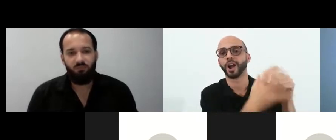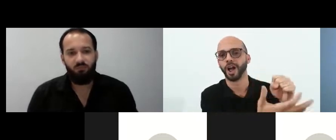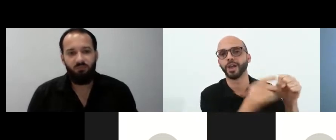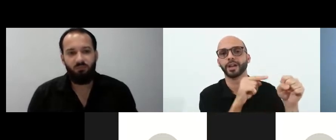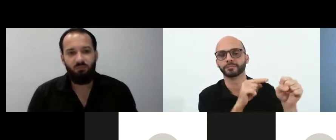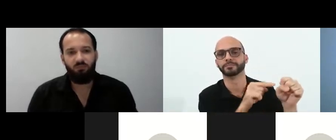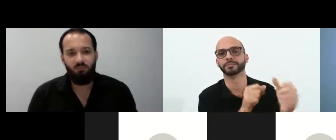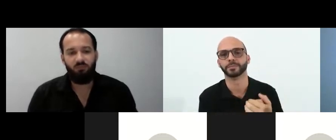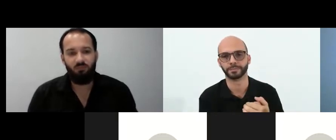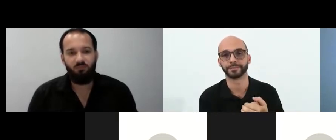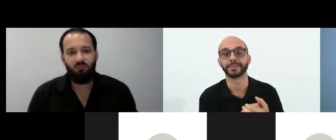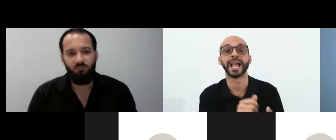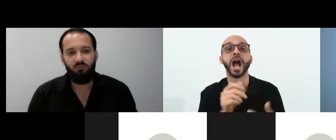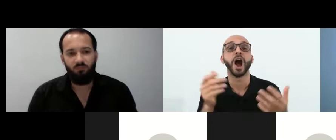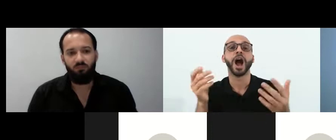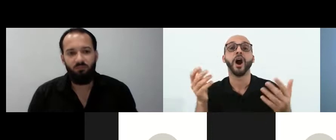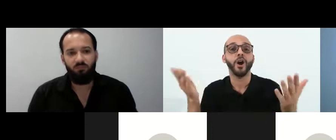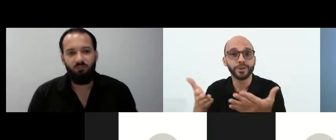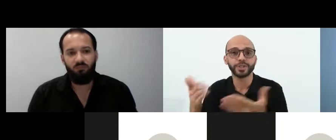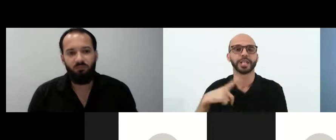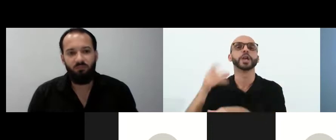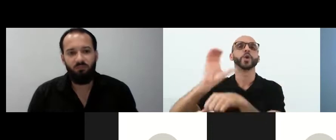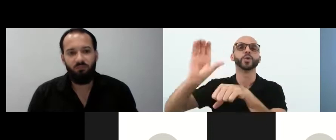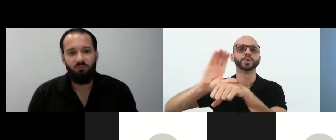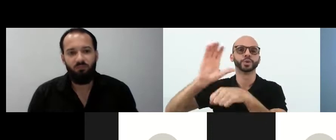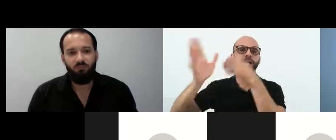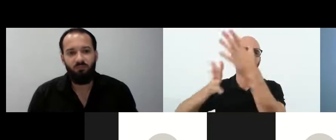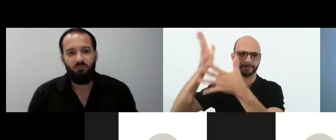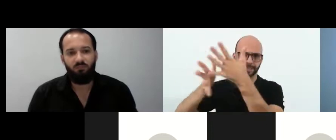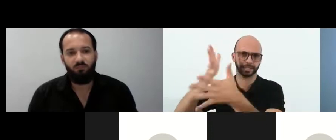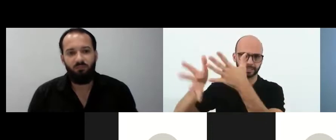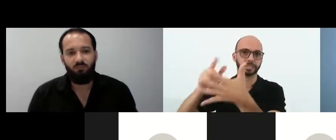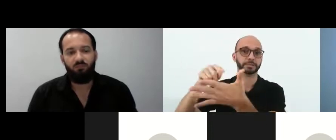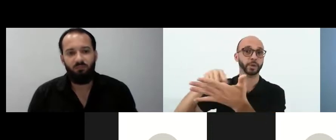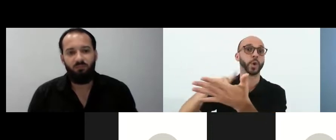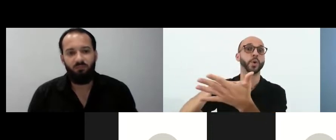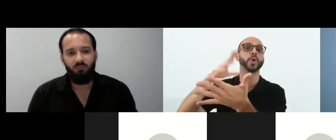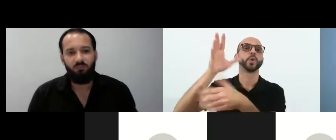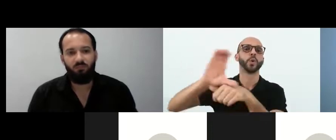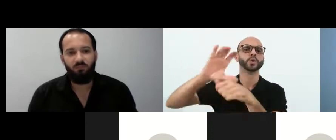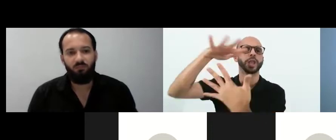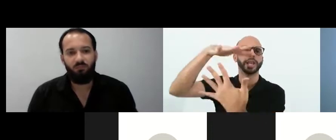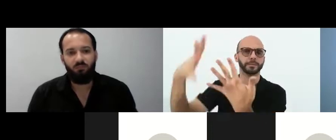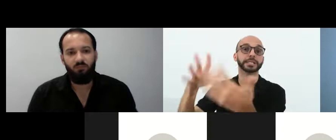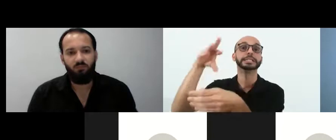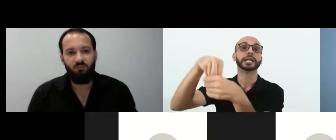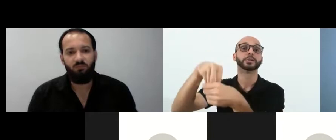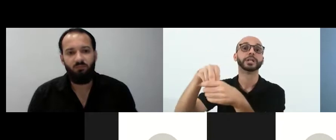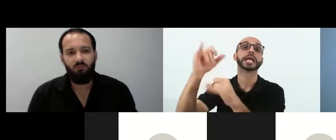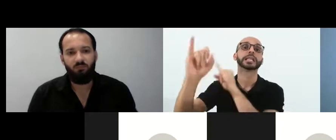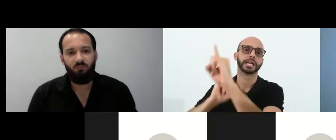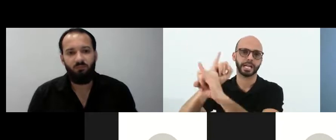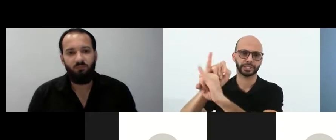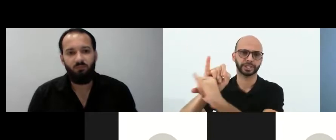Então, está mudando isso por conta da pandemia. Então, hoje, os cursos de Libras,